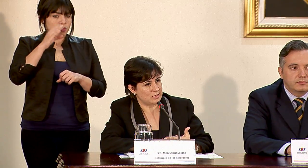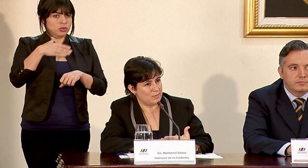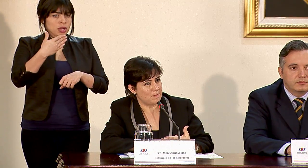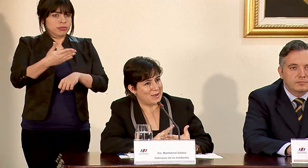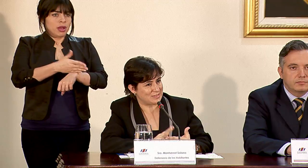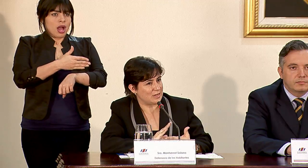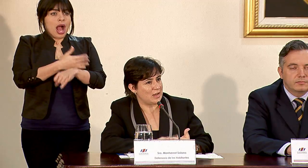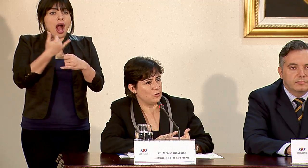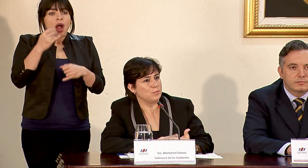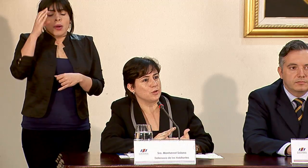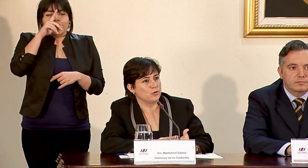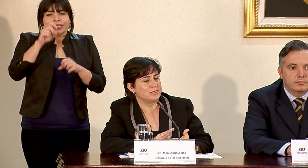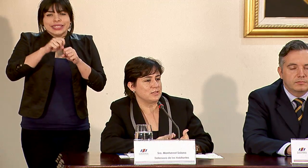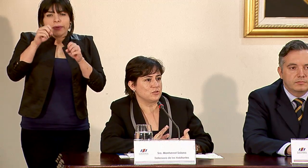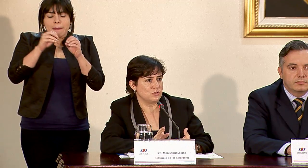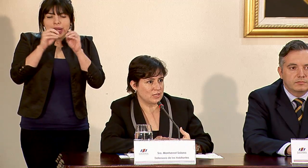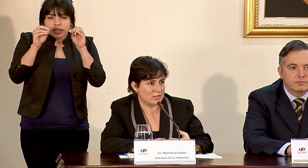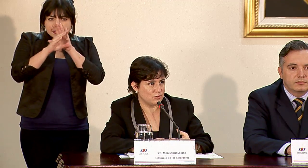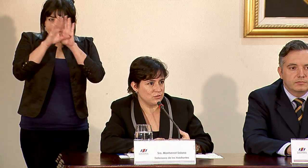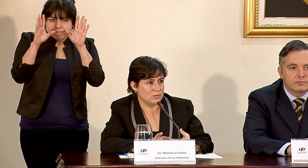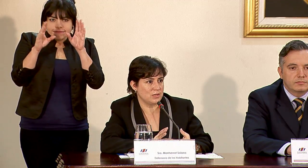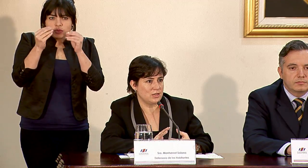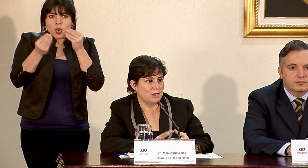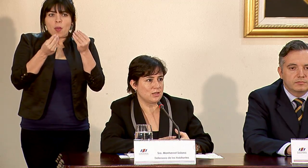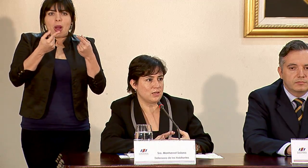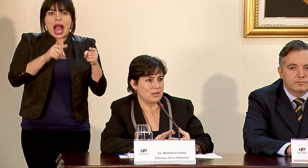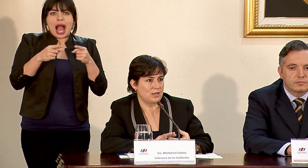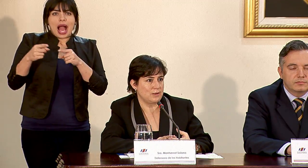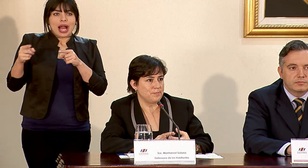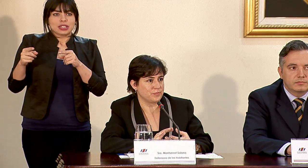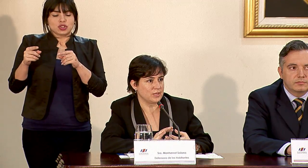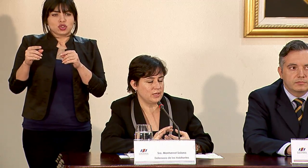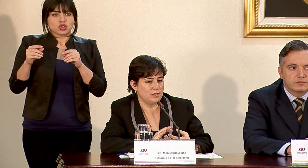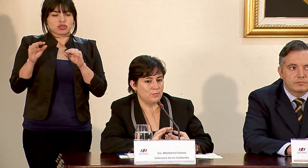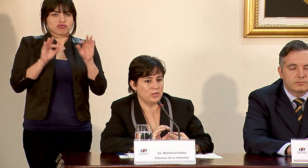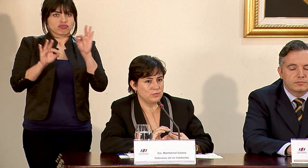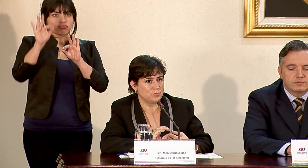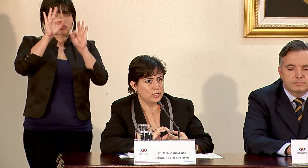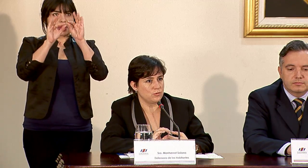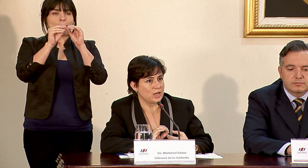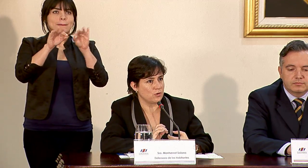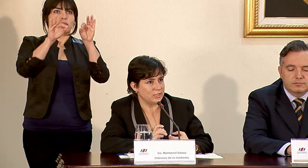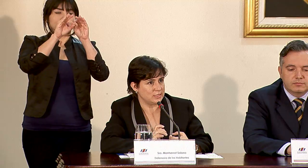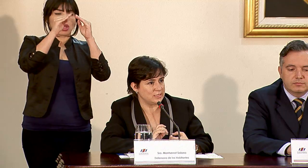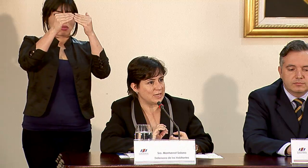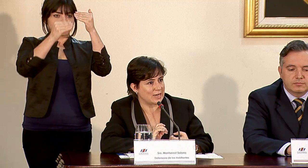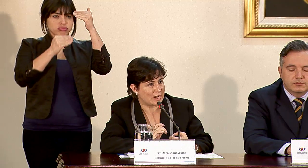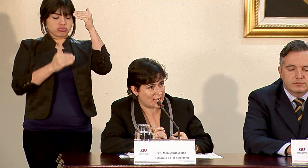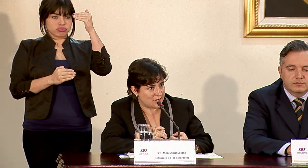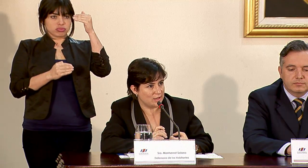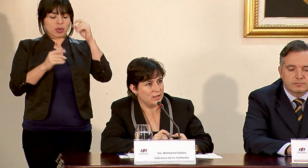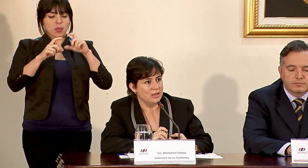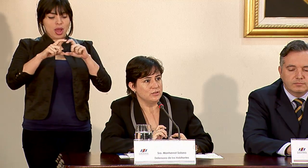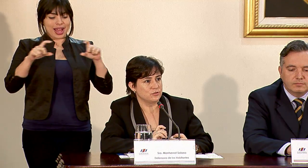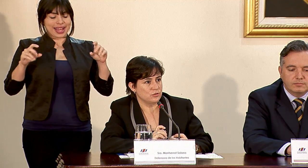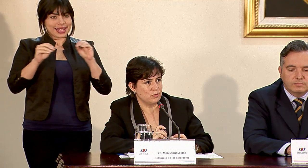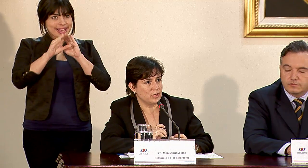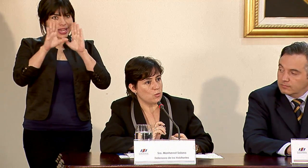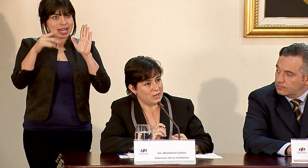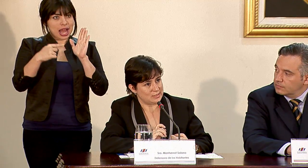un sistema más claro de priorización de casos, de manera que podamos poner una coletilla clara